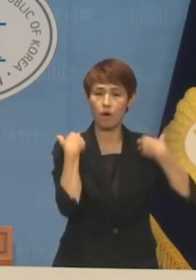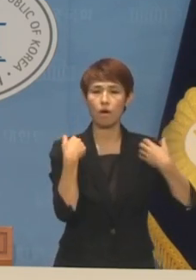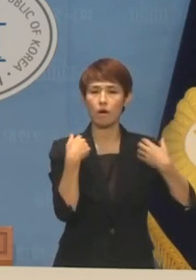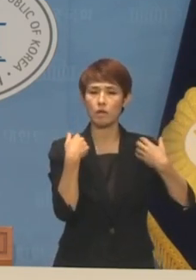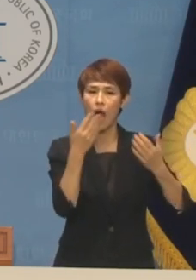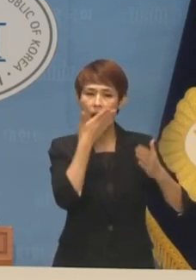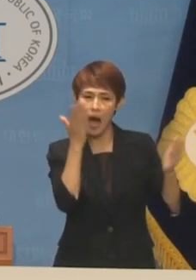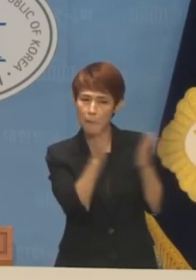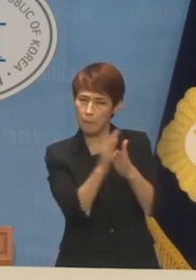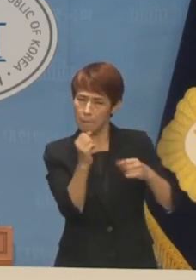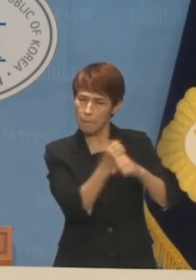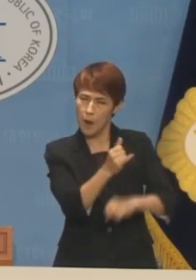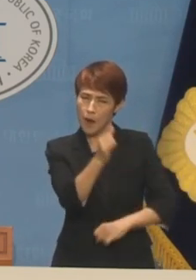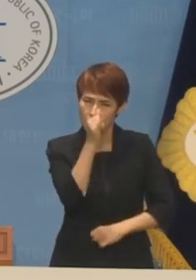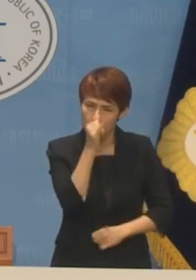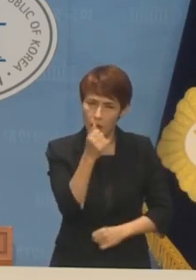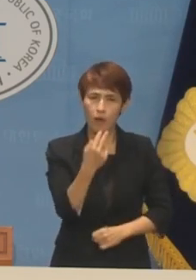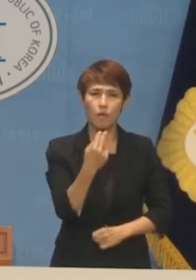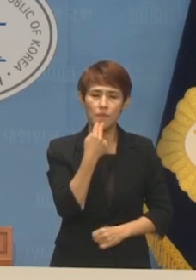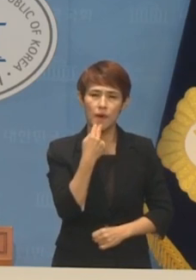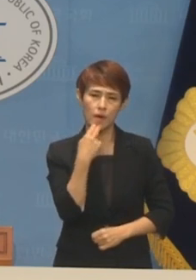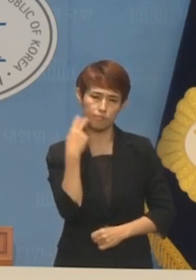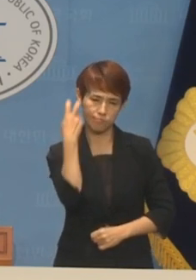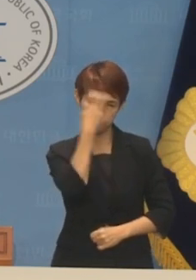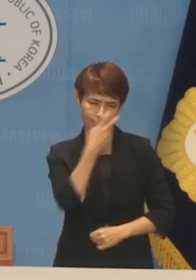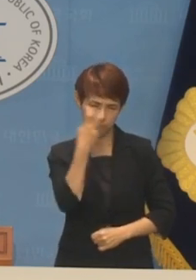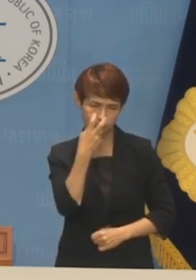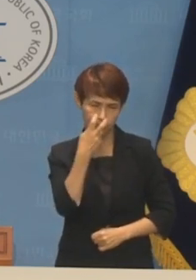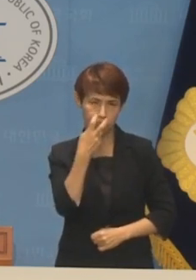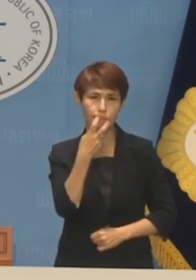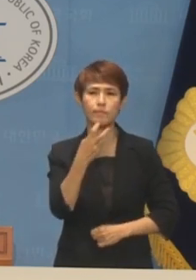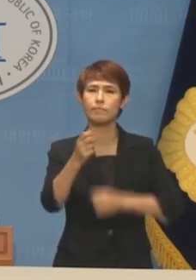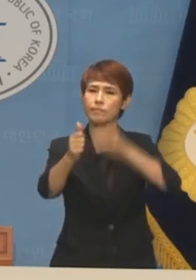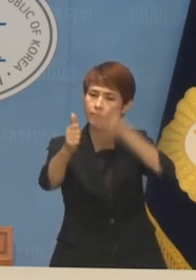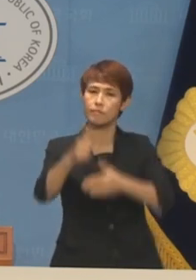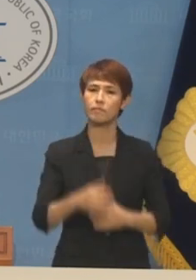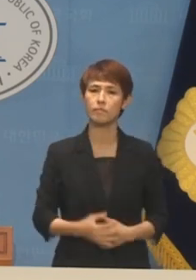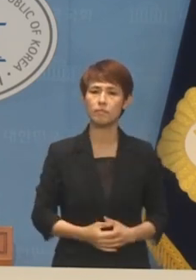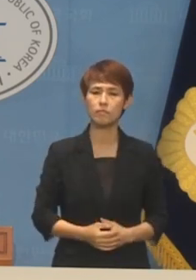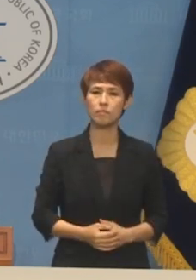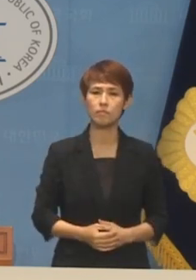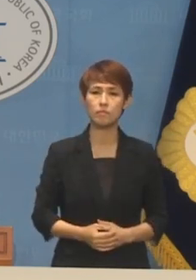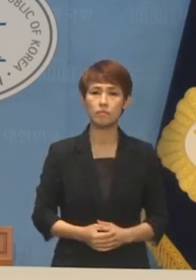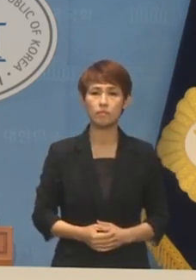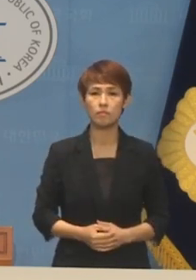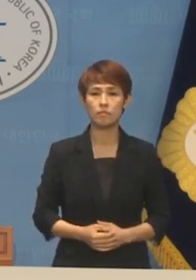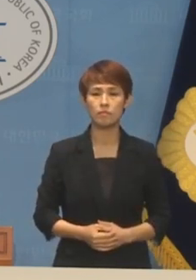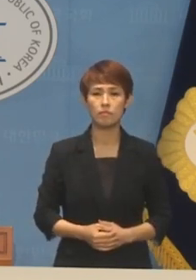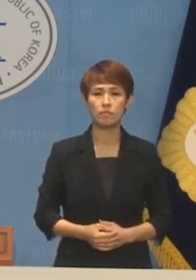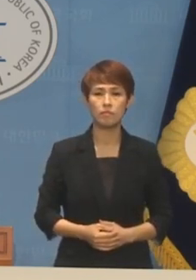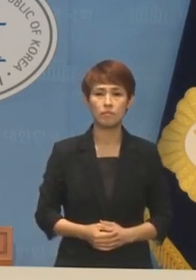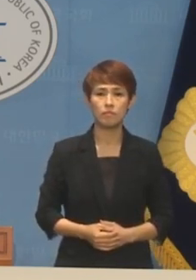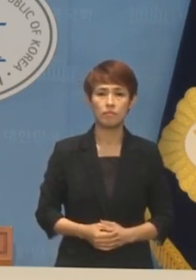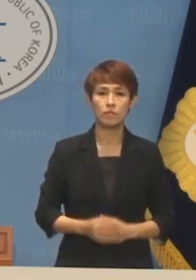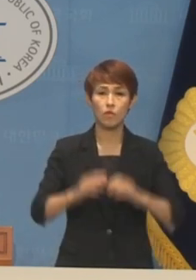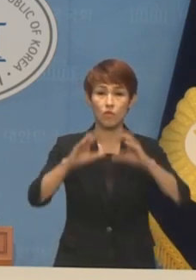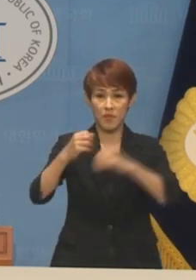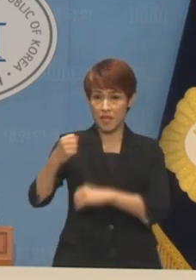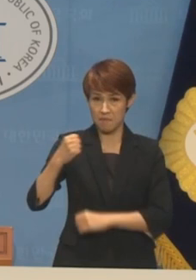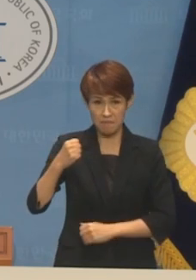한 사실이 없는지 철저하게 수사해야 합니다. 마지막으로